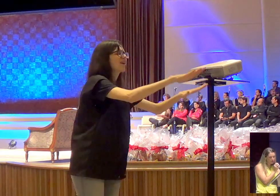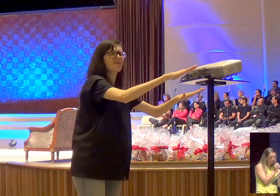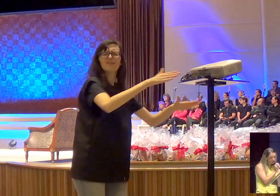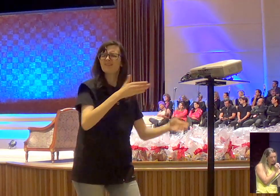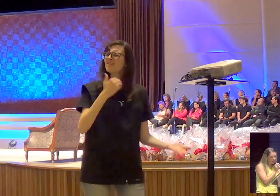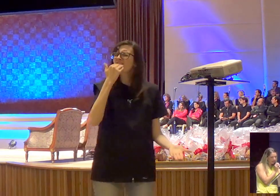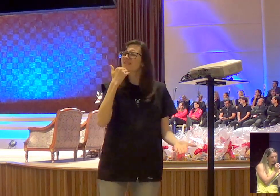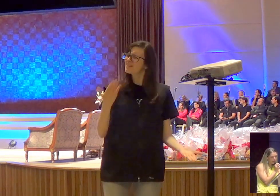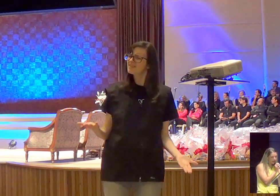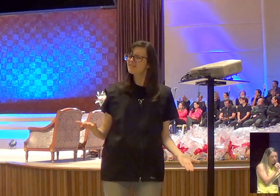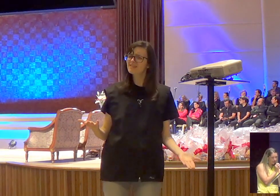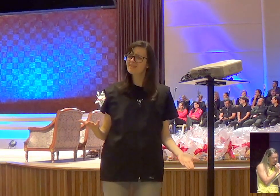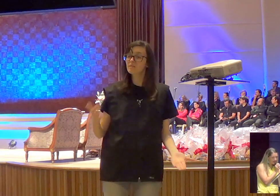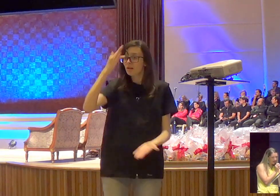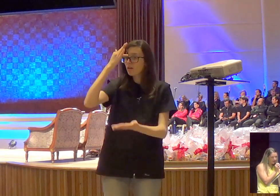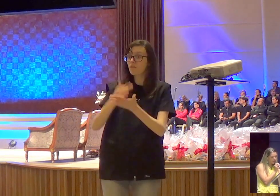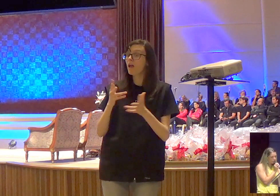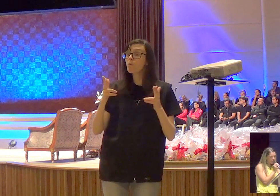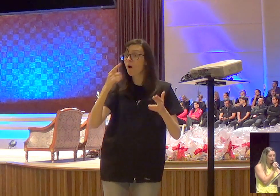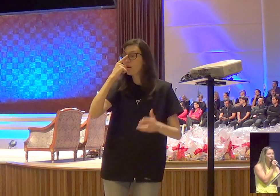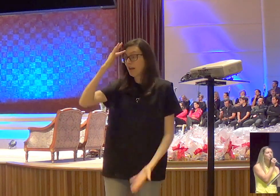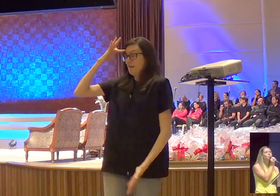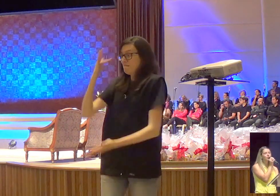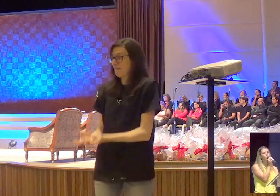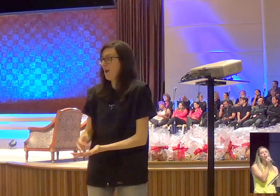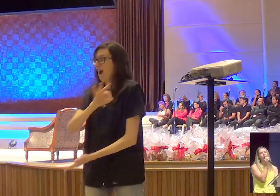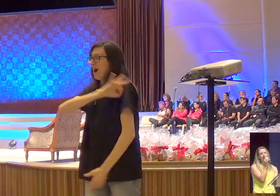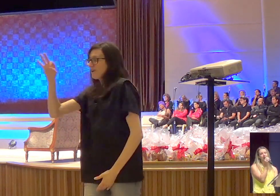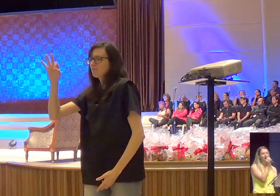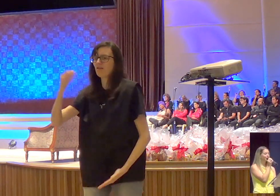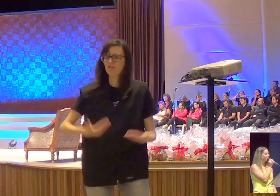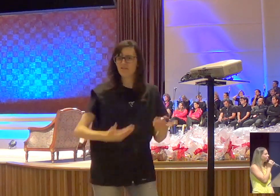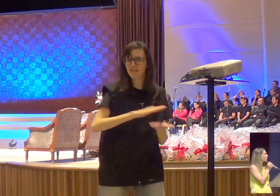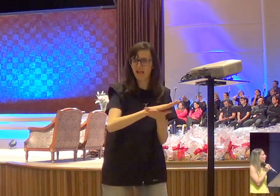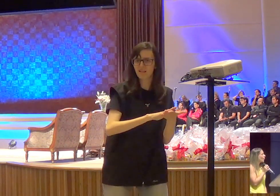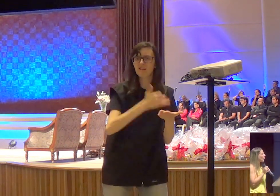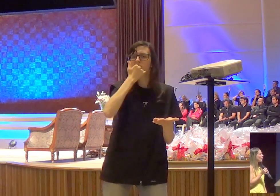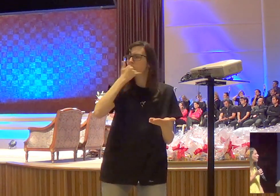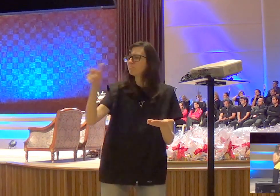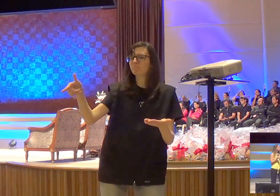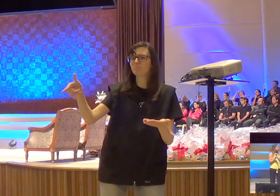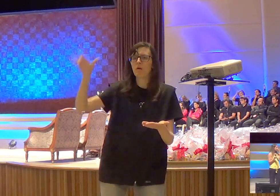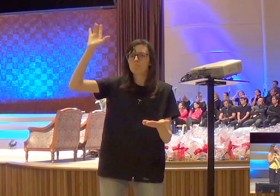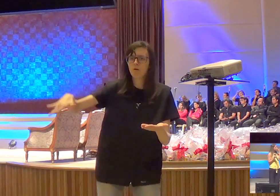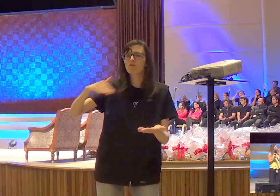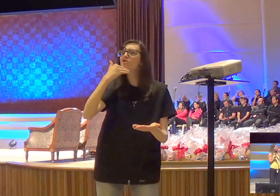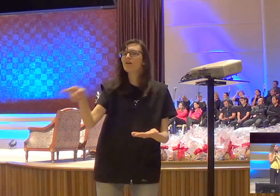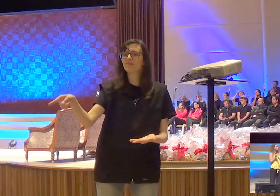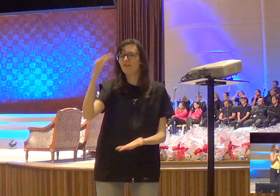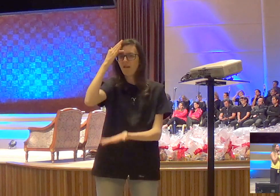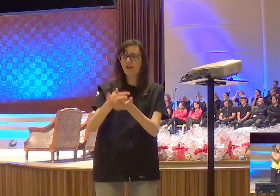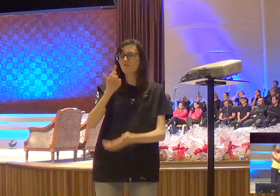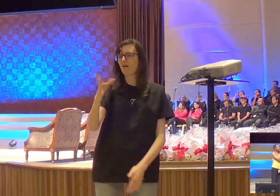disso? Assim também a fé, se não tiver obras, por si só é morta. You see the good work of